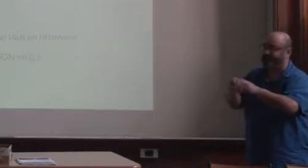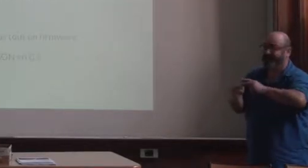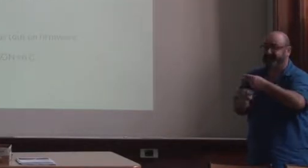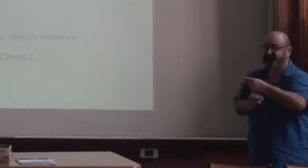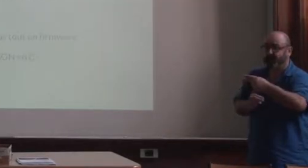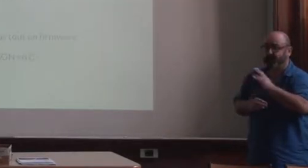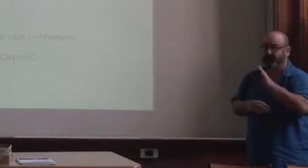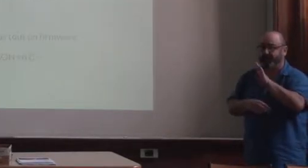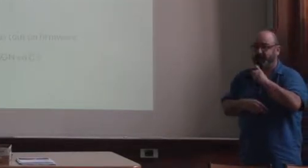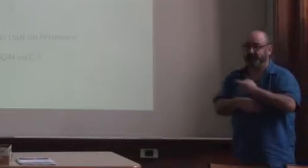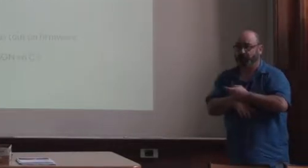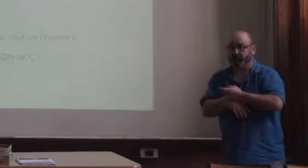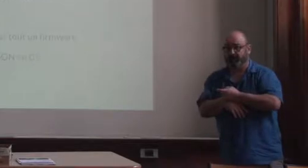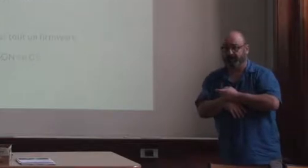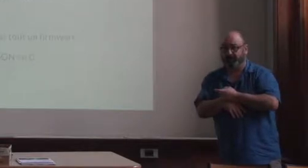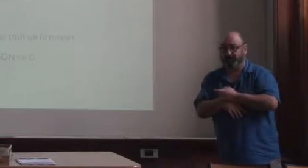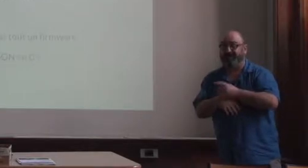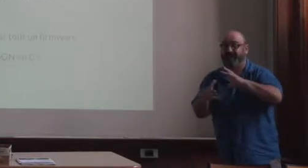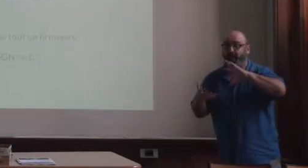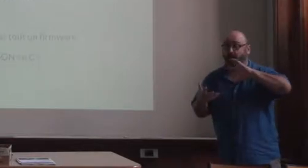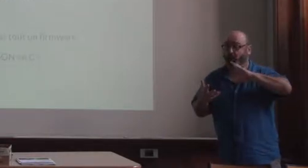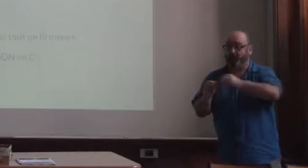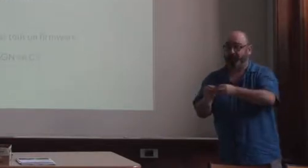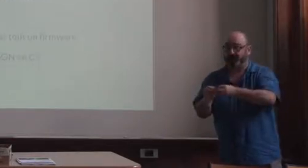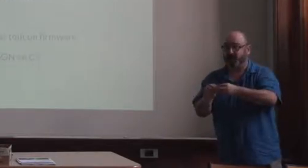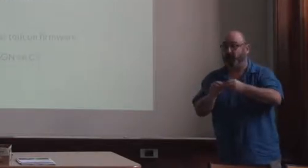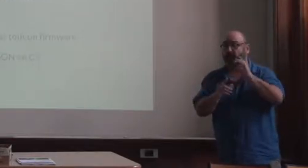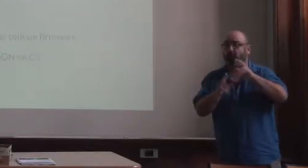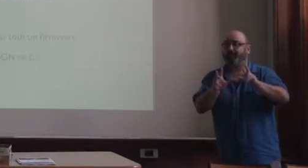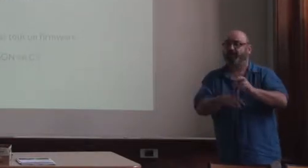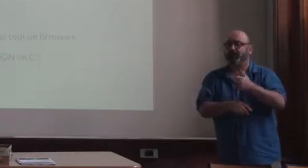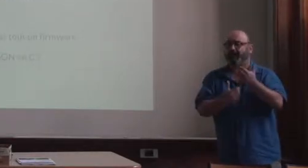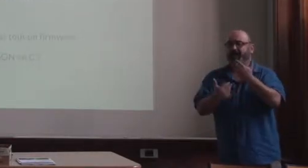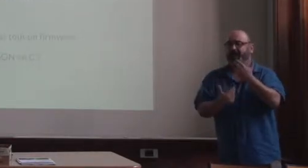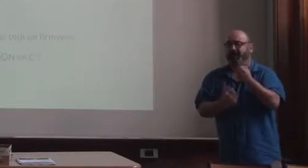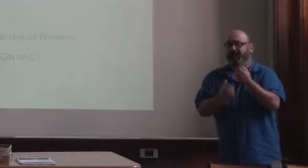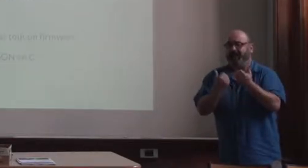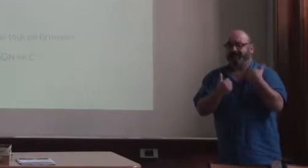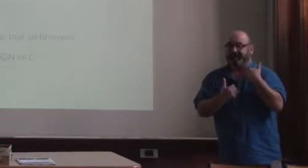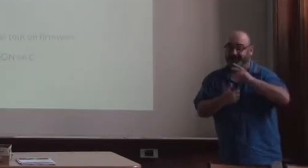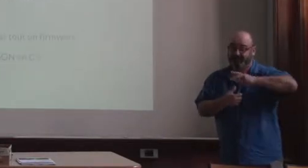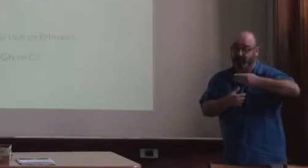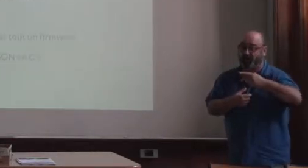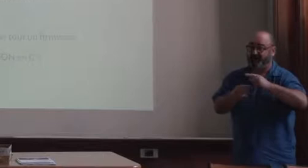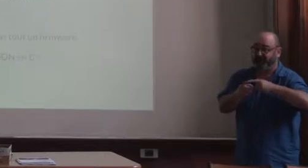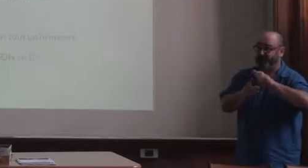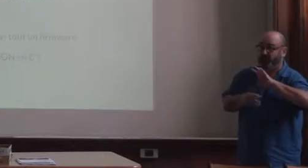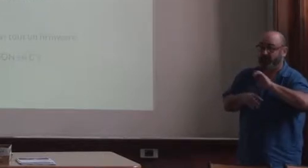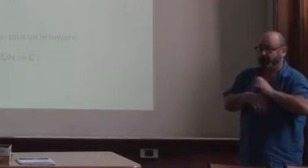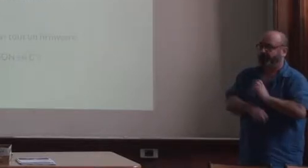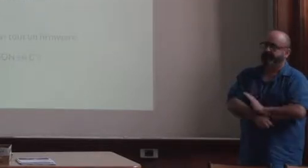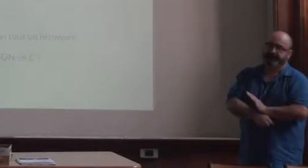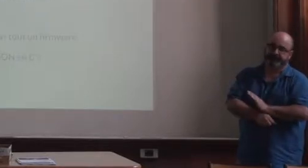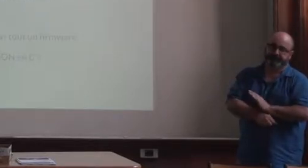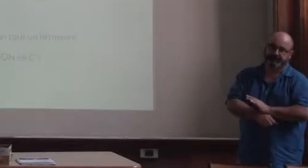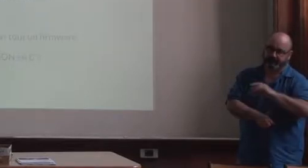ça prend à peu près 40 secondes. Donc la compilation sur un PC récent, ça va. Mais si à chaque fois qu'on essaie de changer une variable, ça prend 40 secondes avant de pouvoir